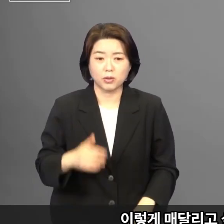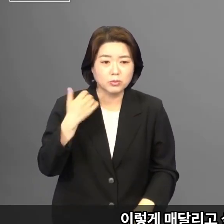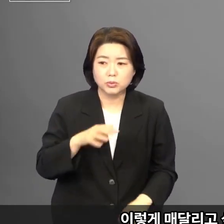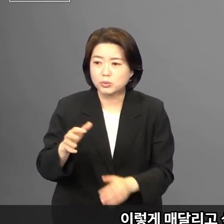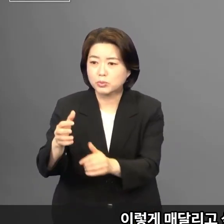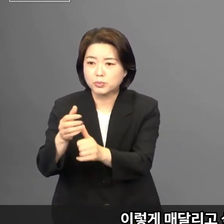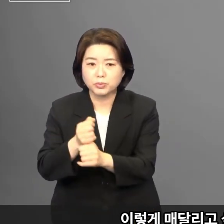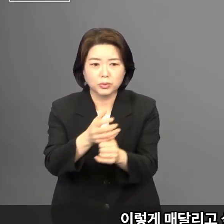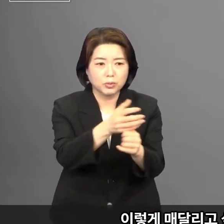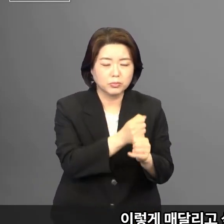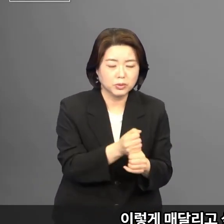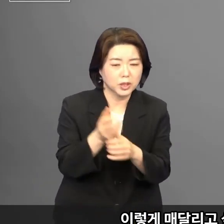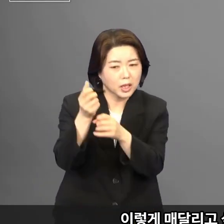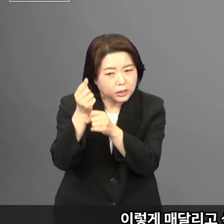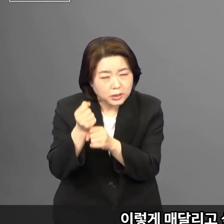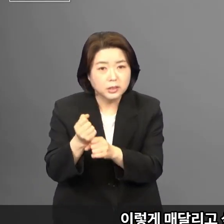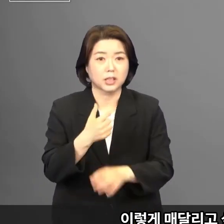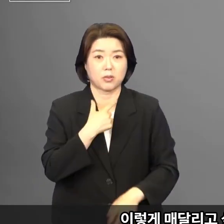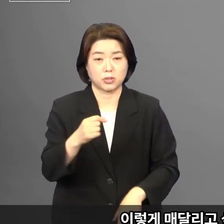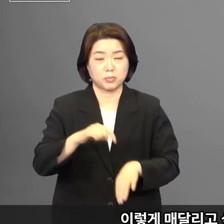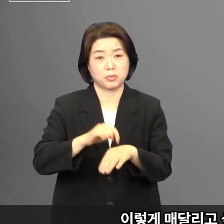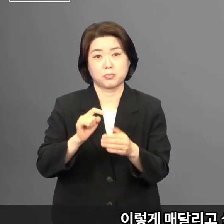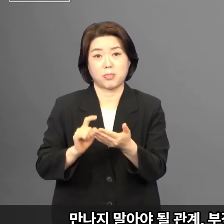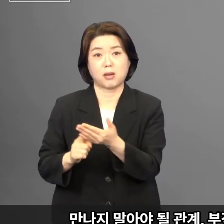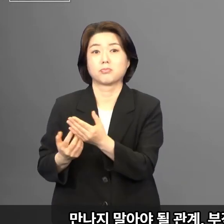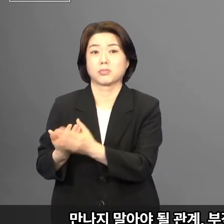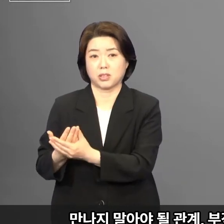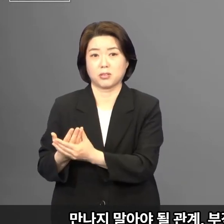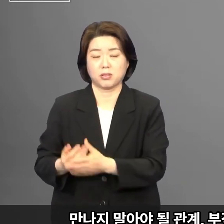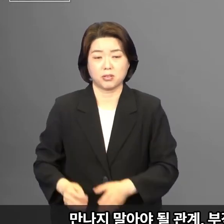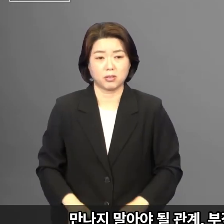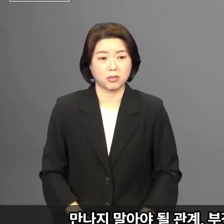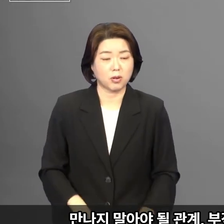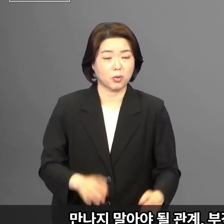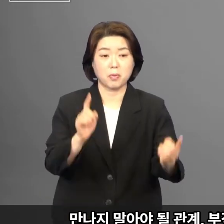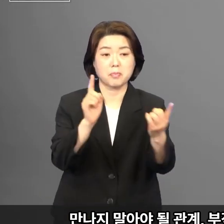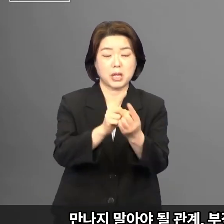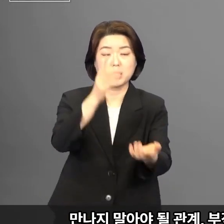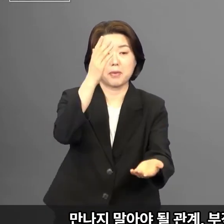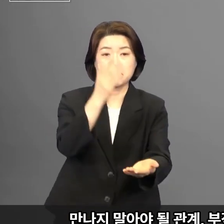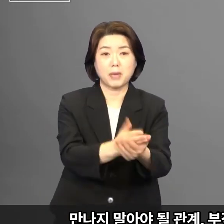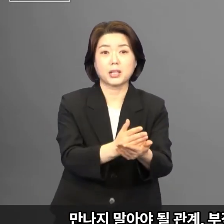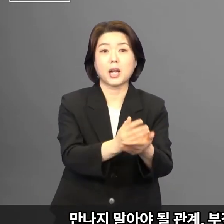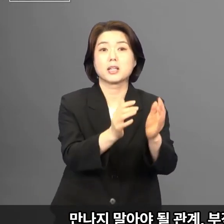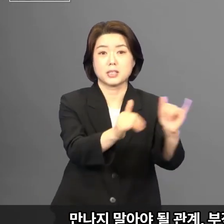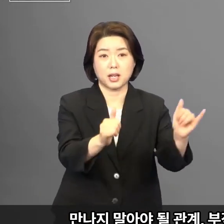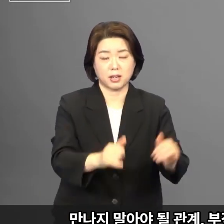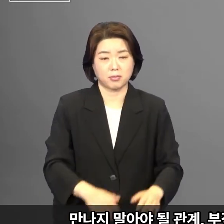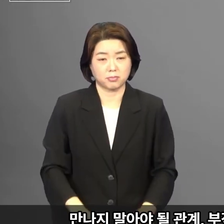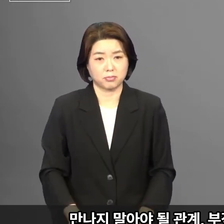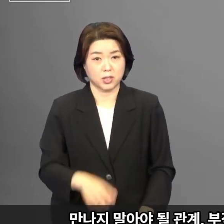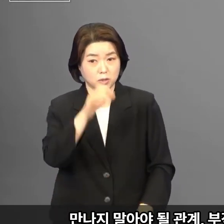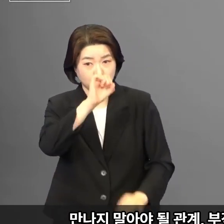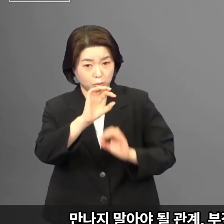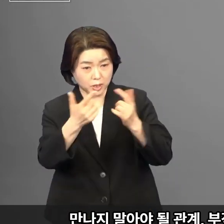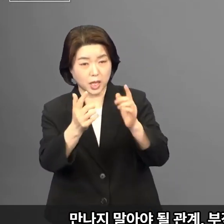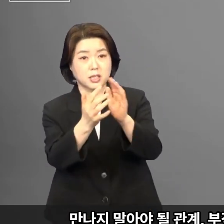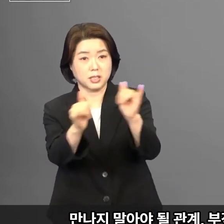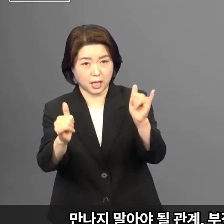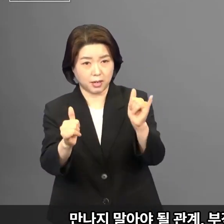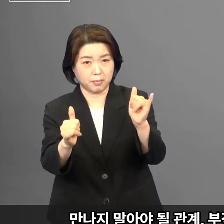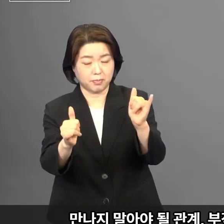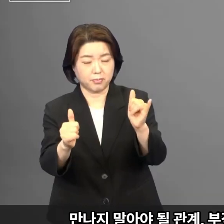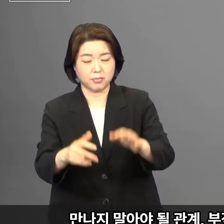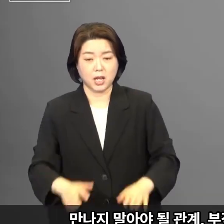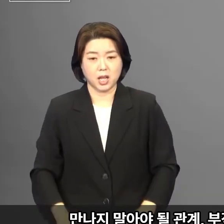붙잡고 이렇게 매달리고 싶은 마음이 있다 보니까 만나지 말아야 될 관계, 부적절한 관계, 만나지